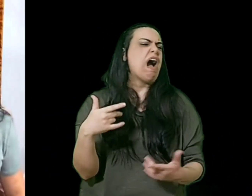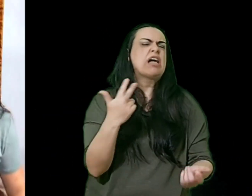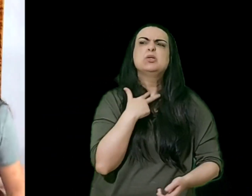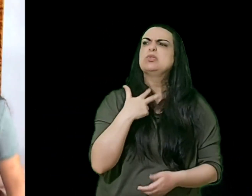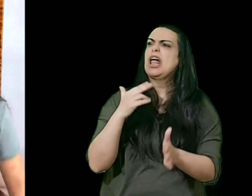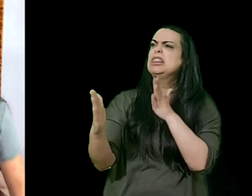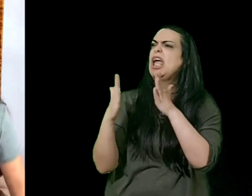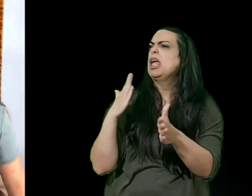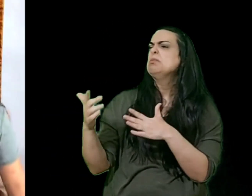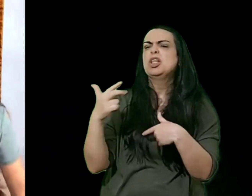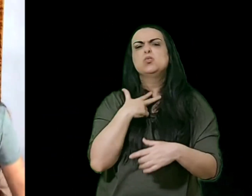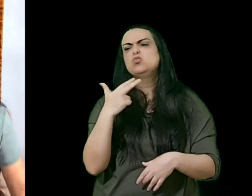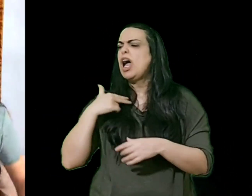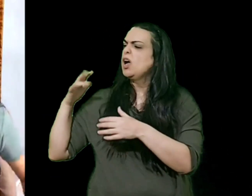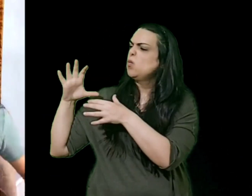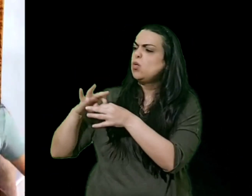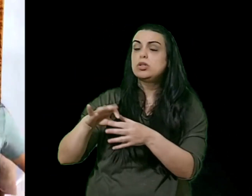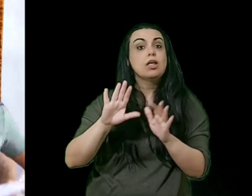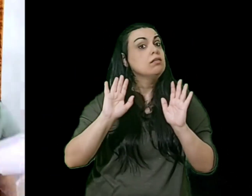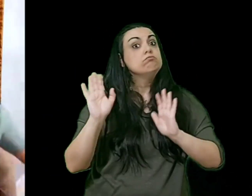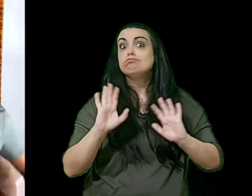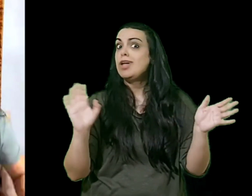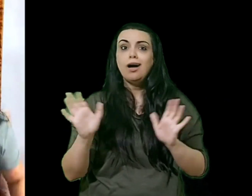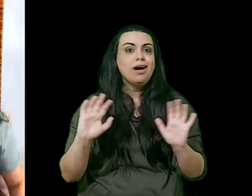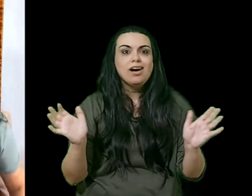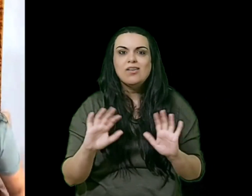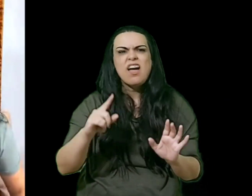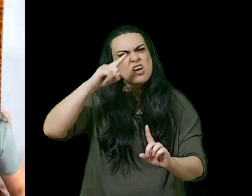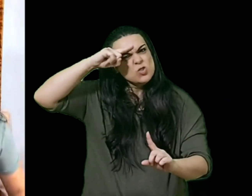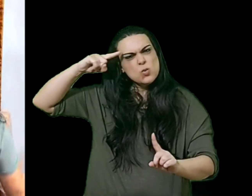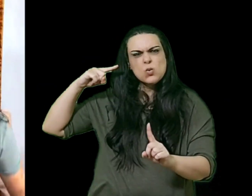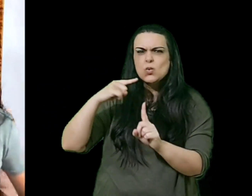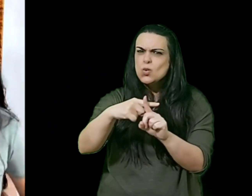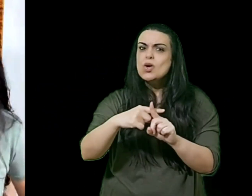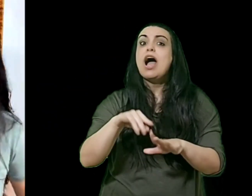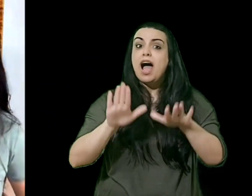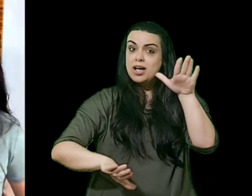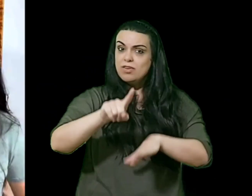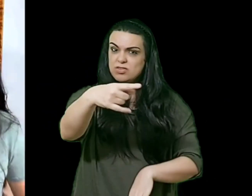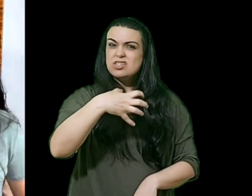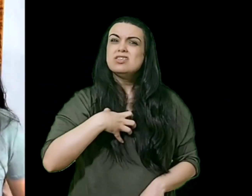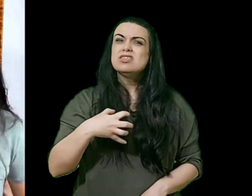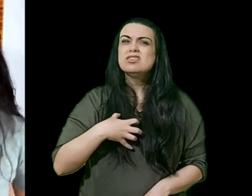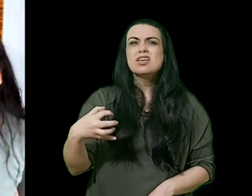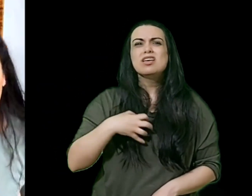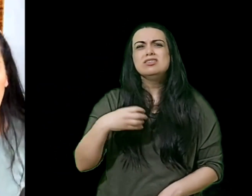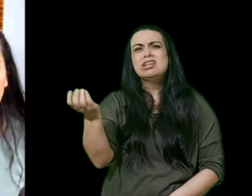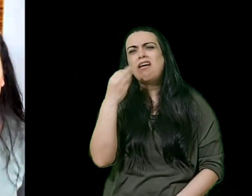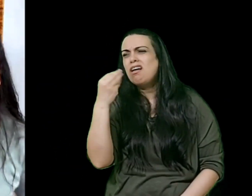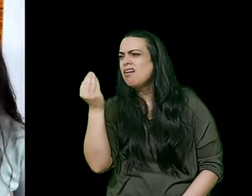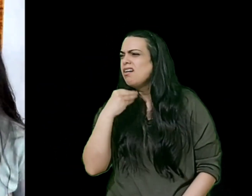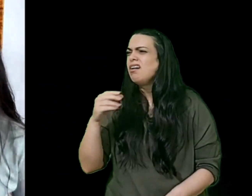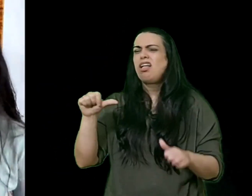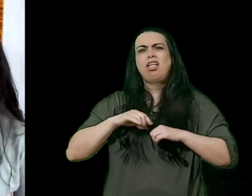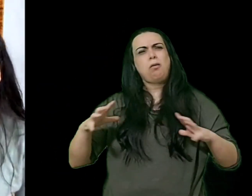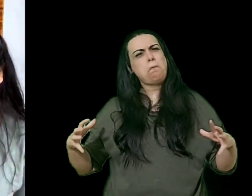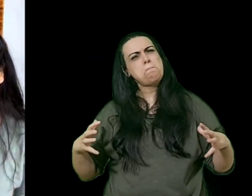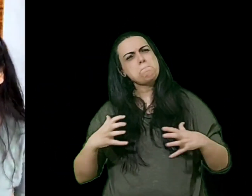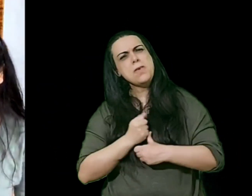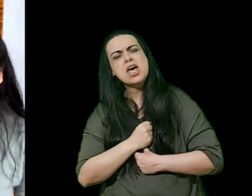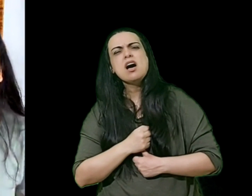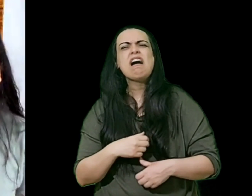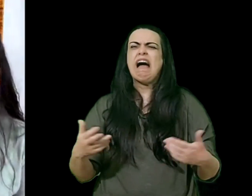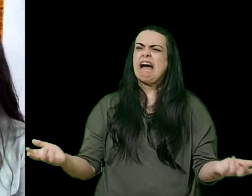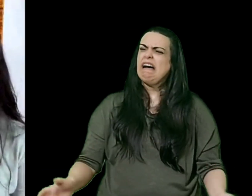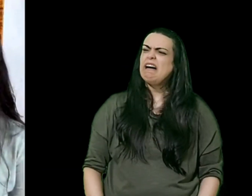tempo. Mas tudo isso que te faz muitas vezes se sentir mal, vendo aquela oportunidade diante de você e